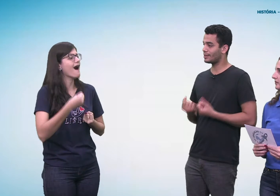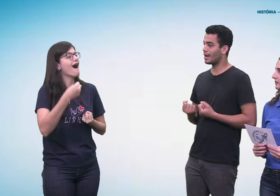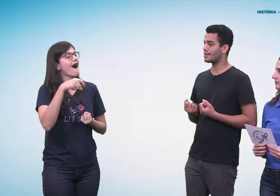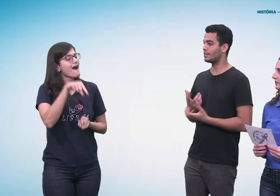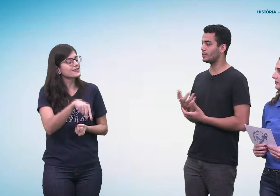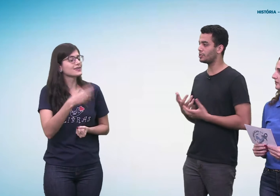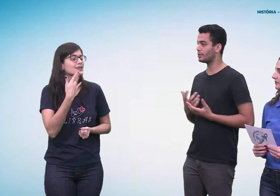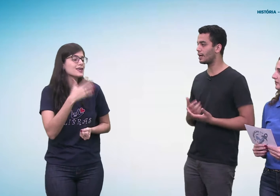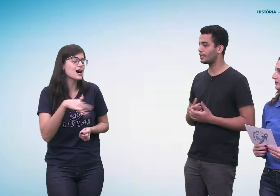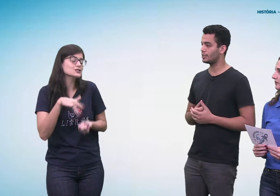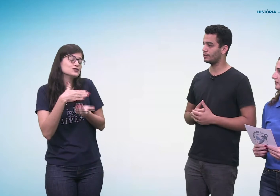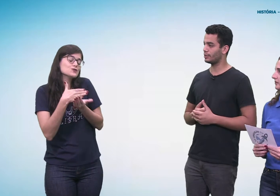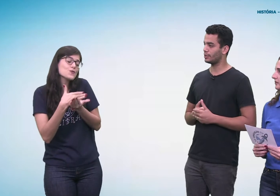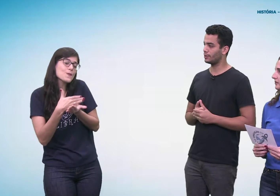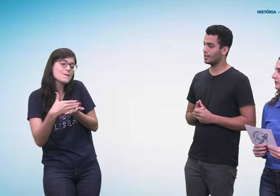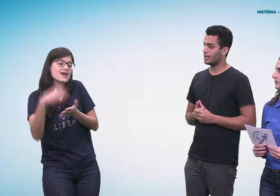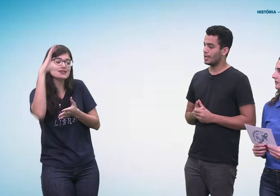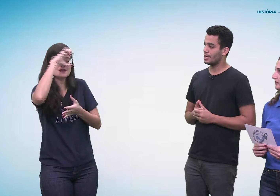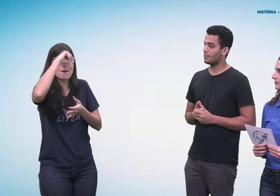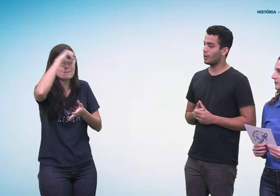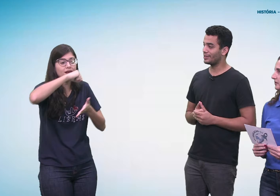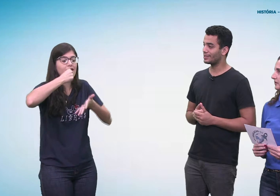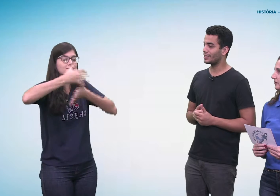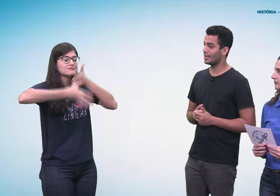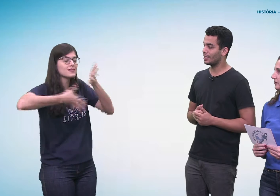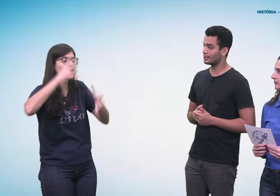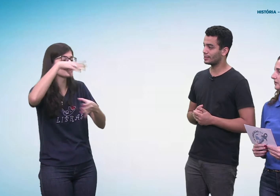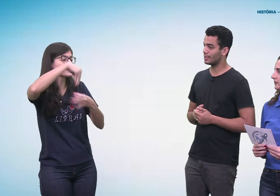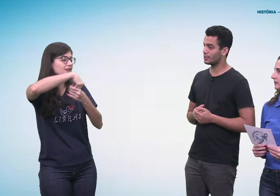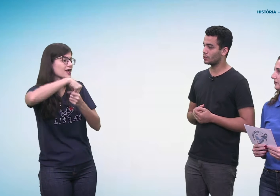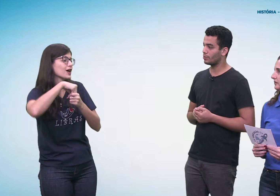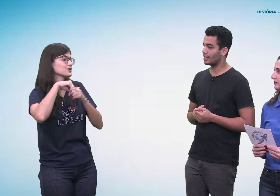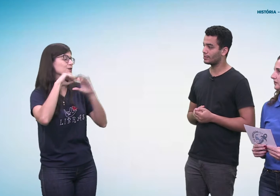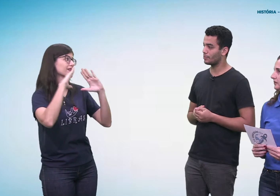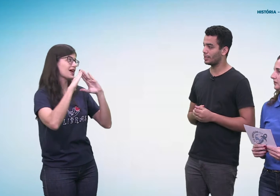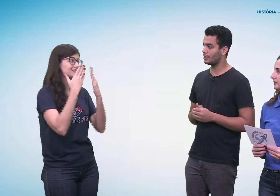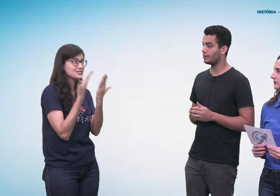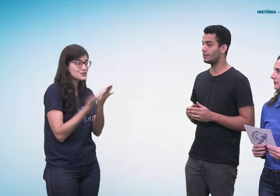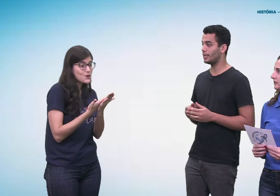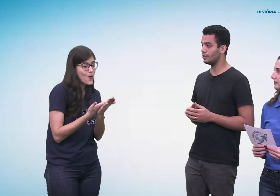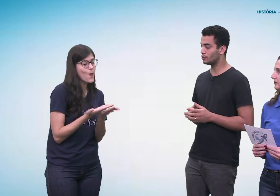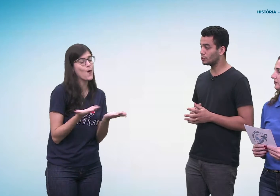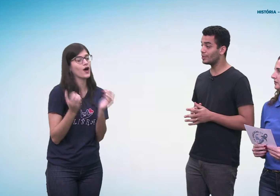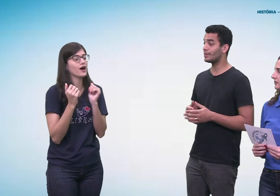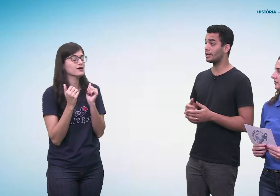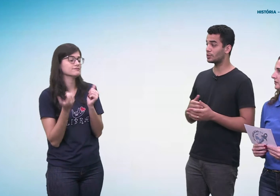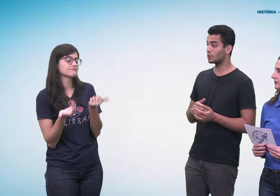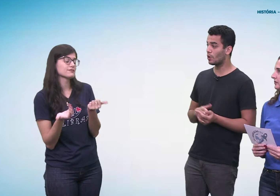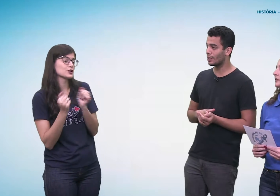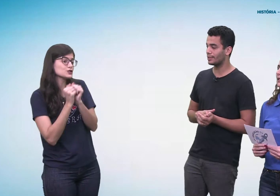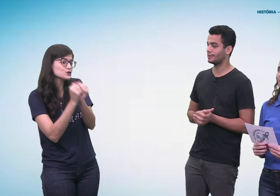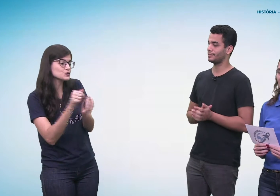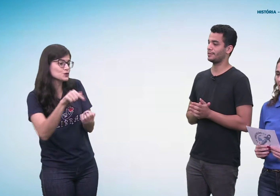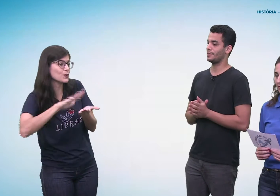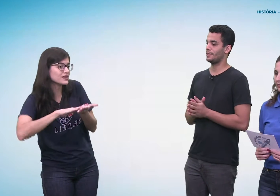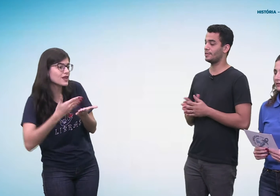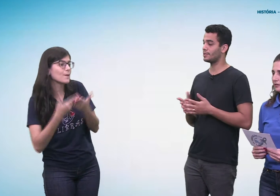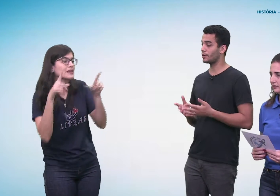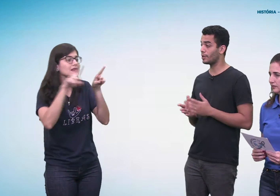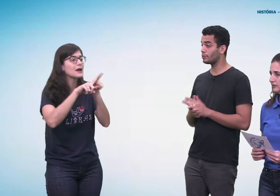essa identidade, entendeu? E a maioria das crianças, elas começam a aprender dentro da escola. Isso é que é o